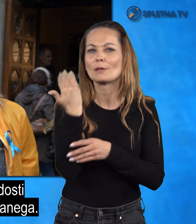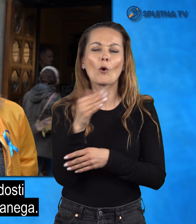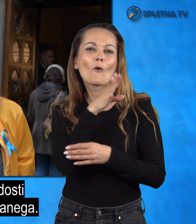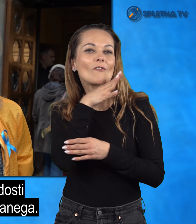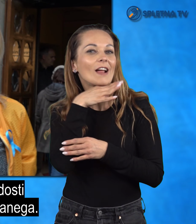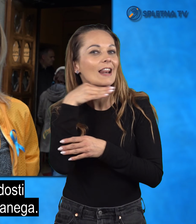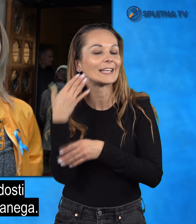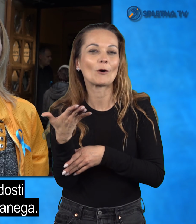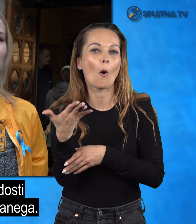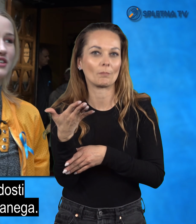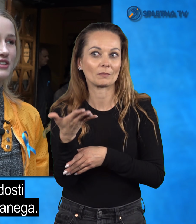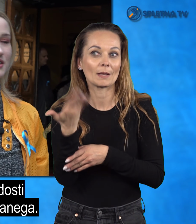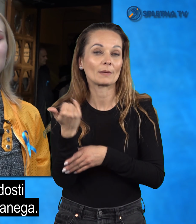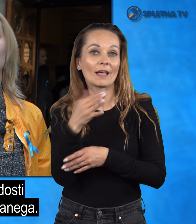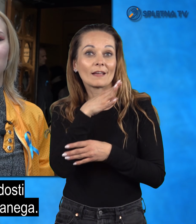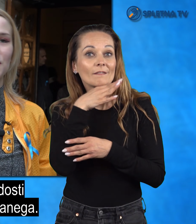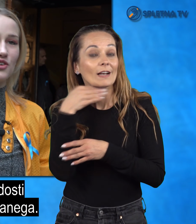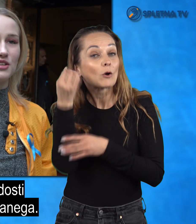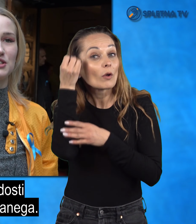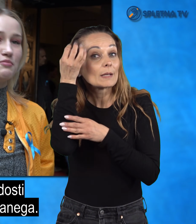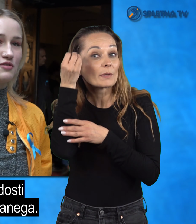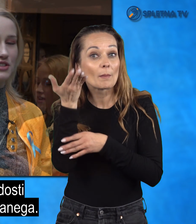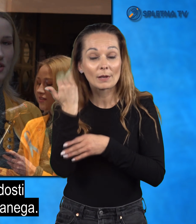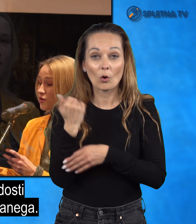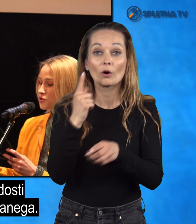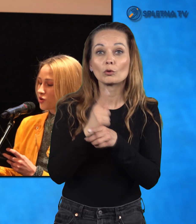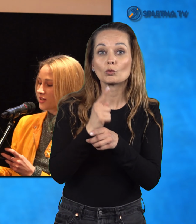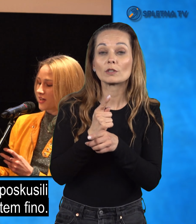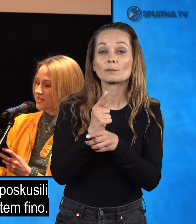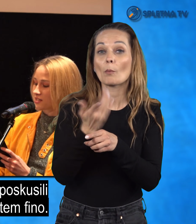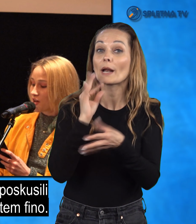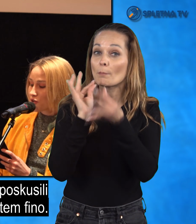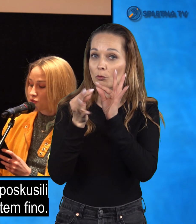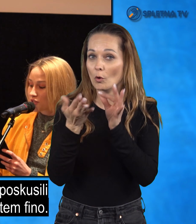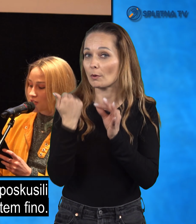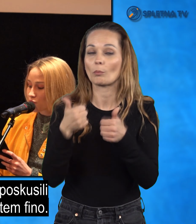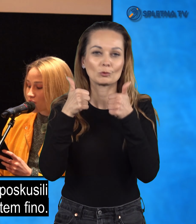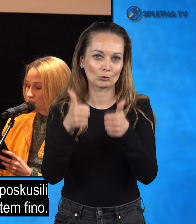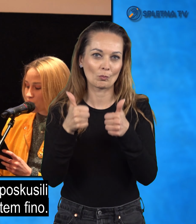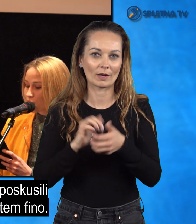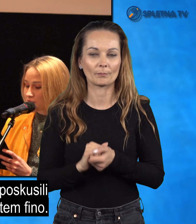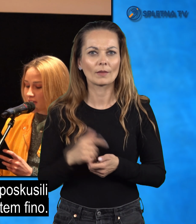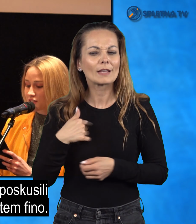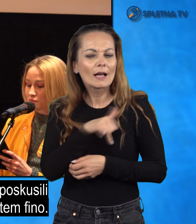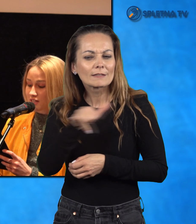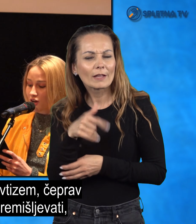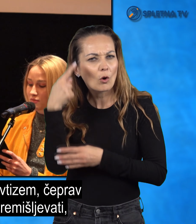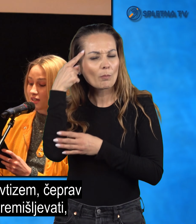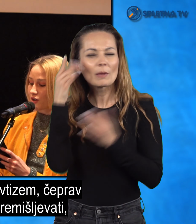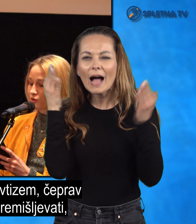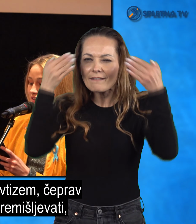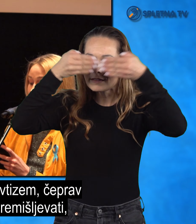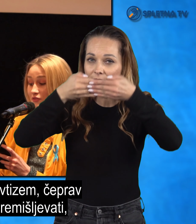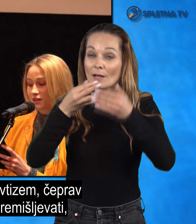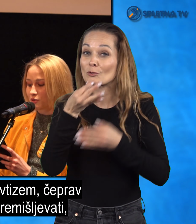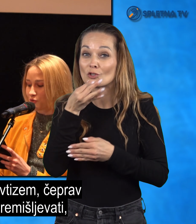ni bilo zdaj nekaj nekaj, je kar dost in zimprovizirano bilo, nekaj smo sprobali, pa je bilo pa fajn. Vedno, ki